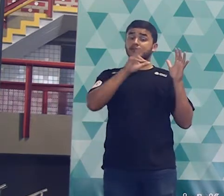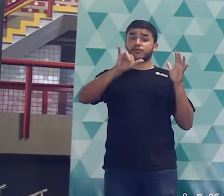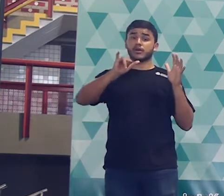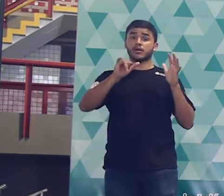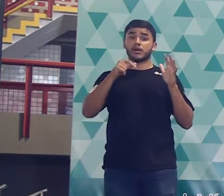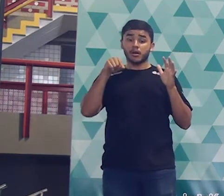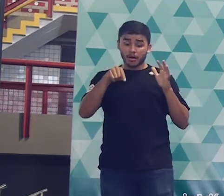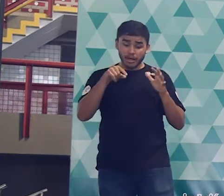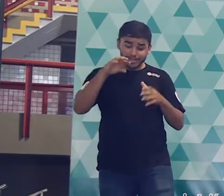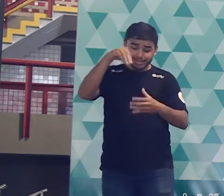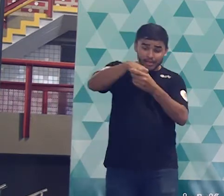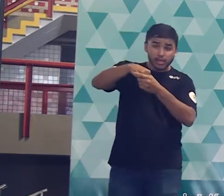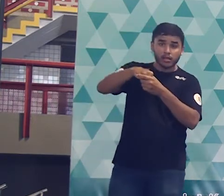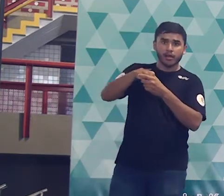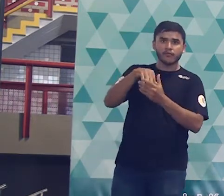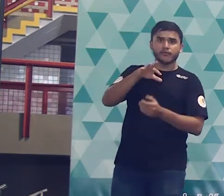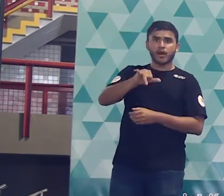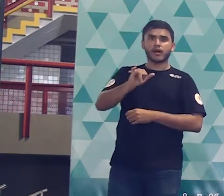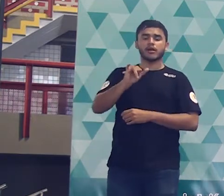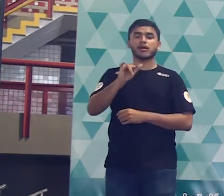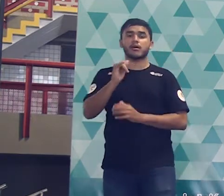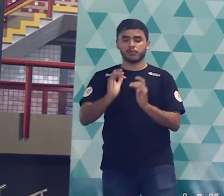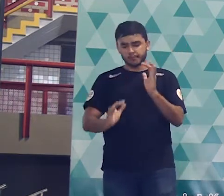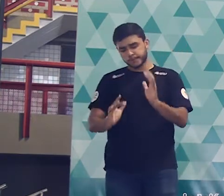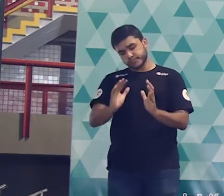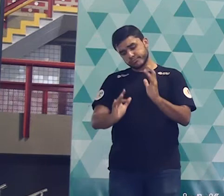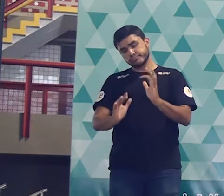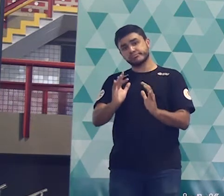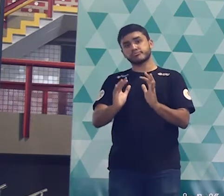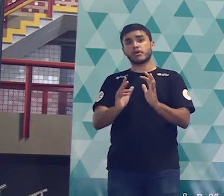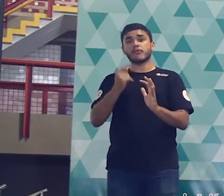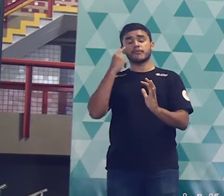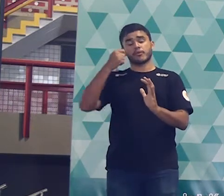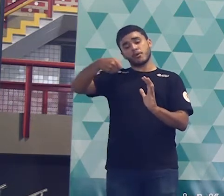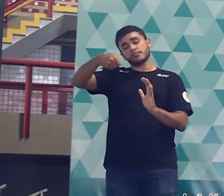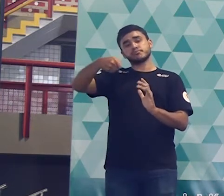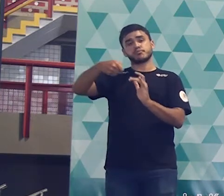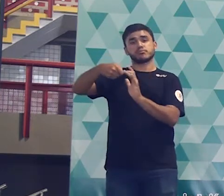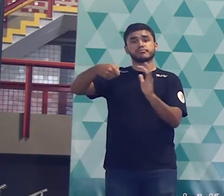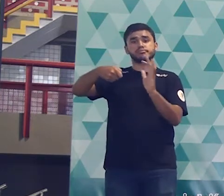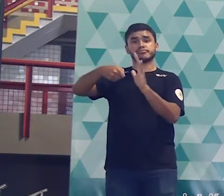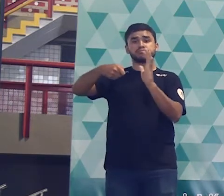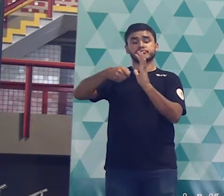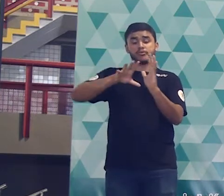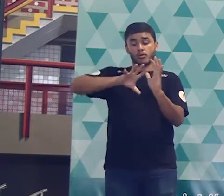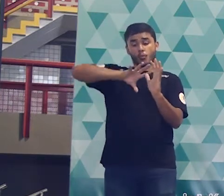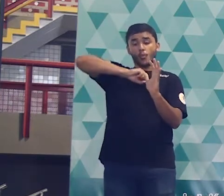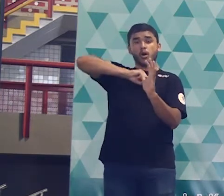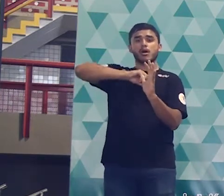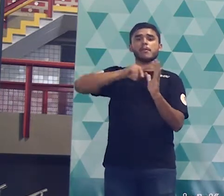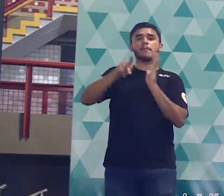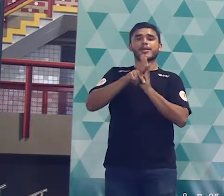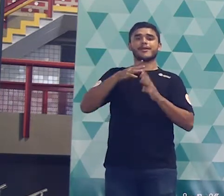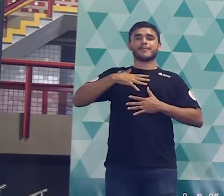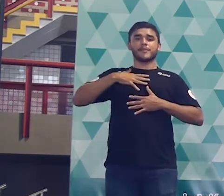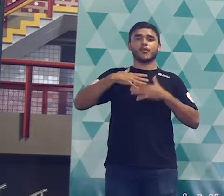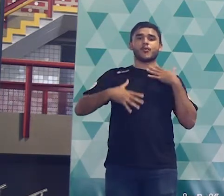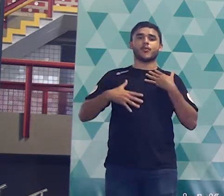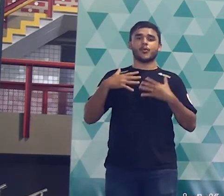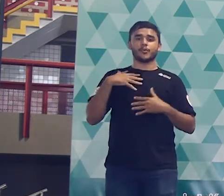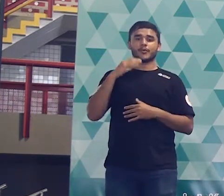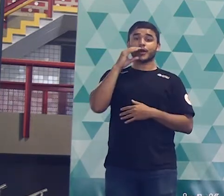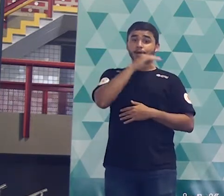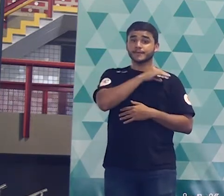foi resfriado, esse calor foi para algum canto. E esse calor foi para onde? Para o meu corpo. Então, nesse caso, aumentou